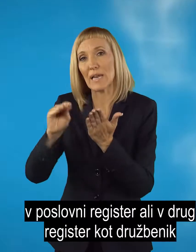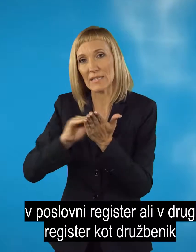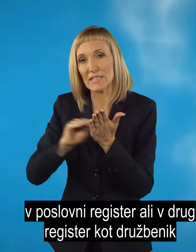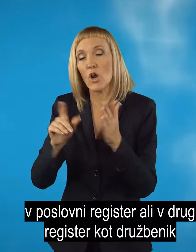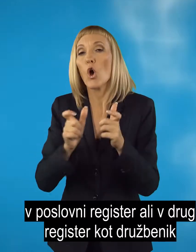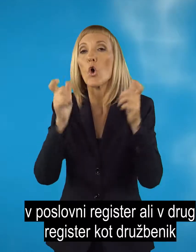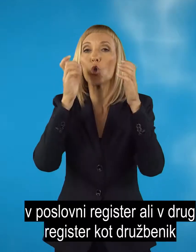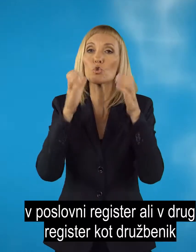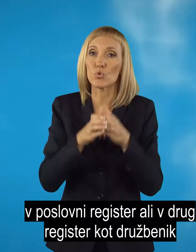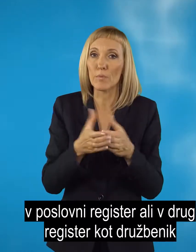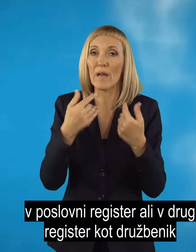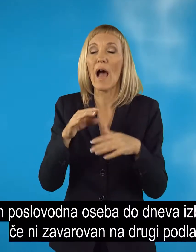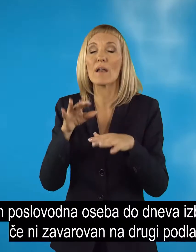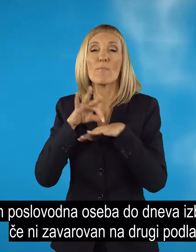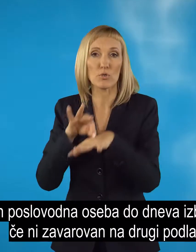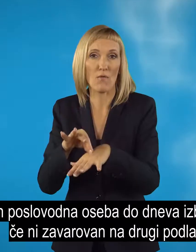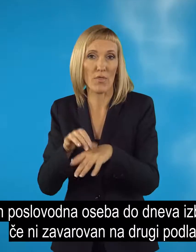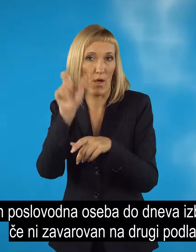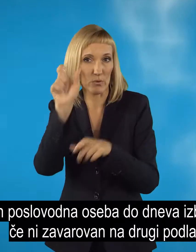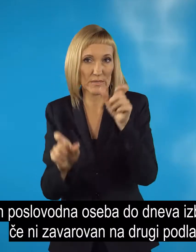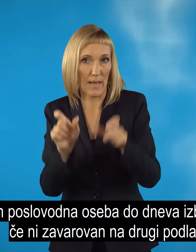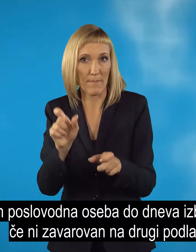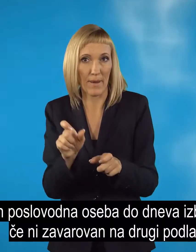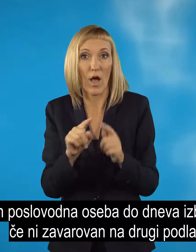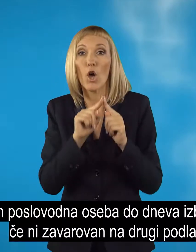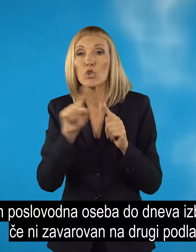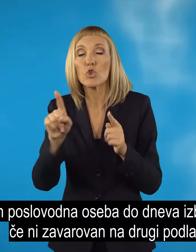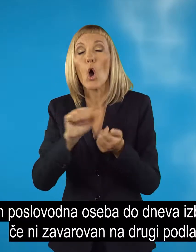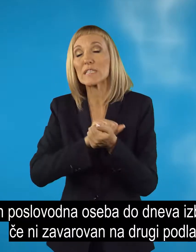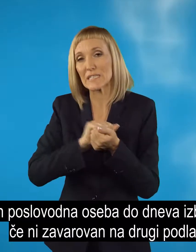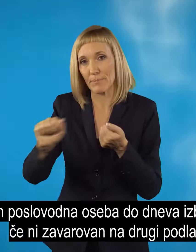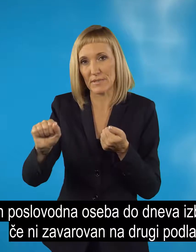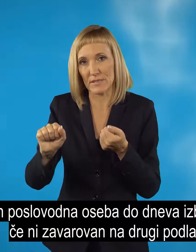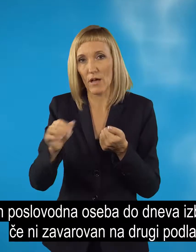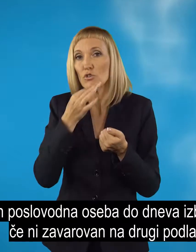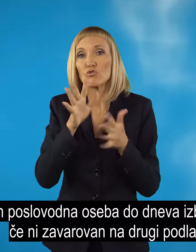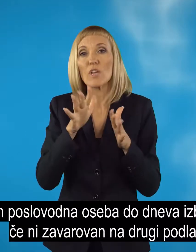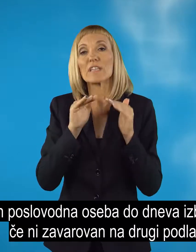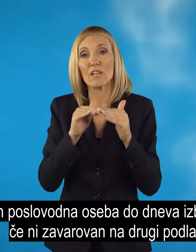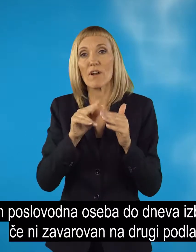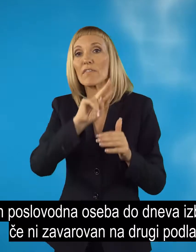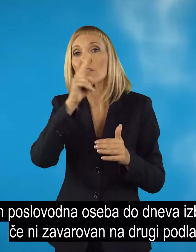kot družbenik in poslovodna oseba, do dneva izbrisa, če ni zavarovan na drugi